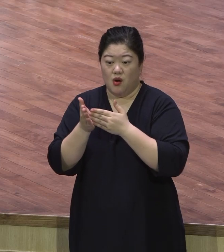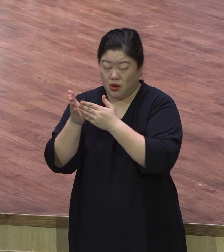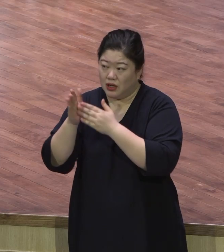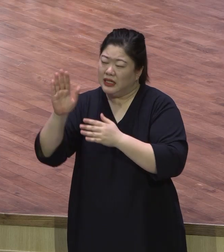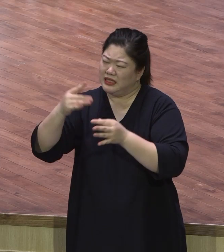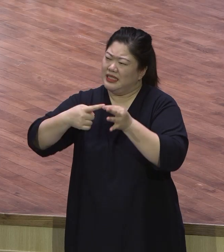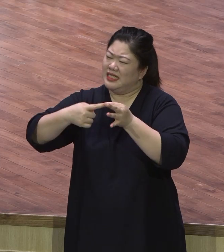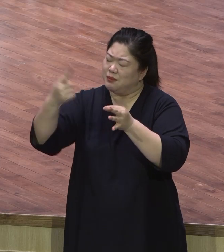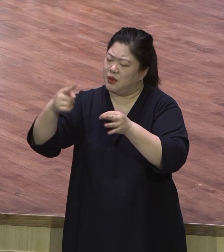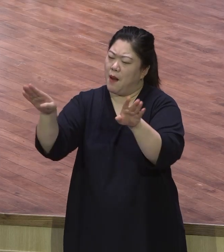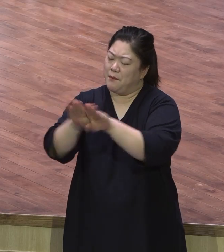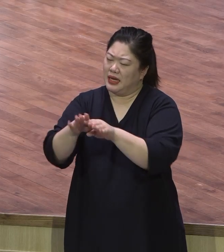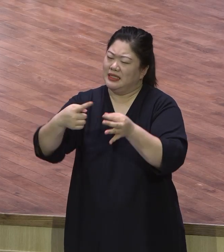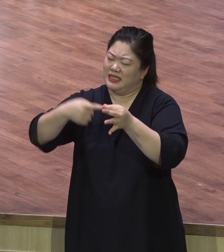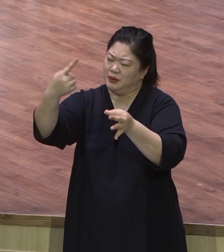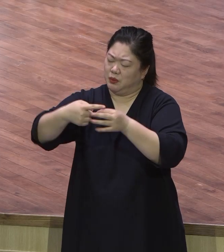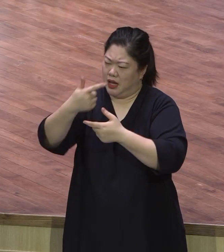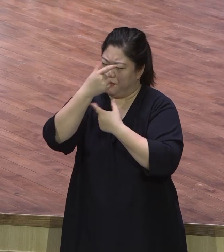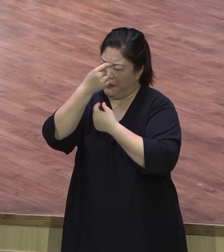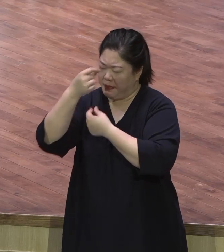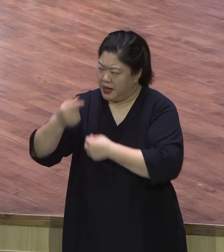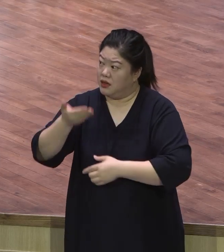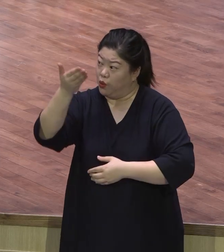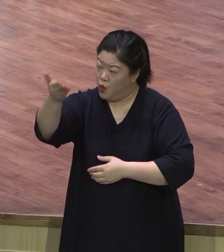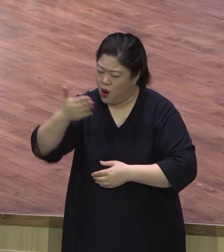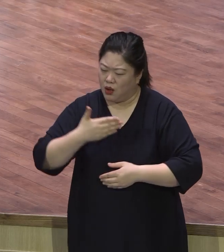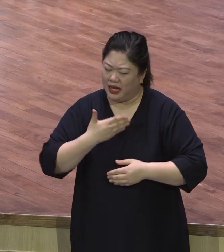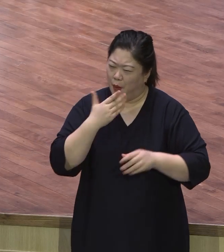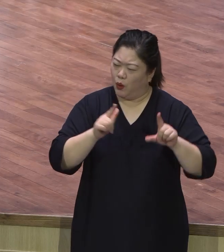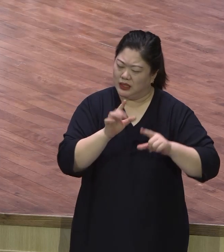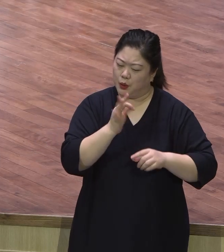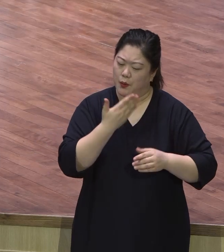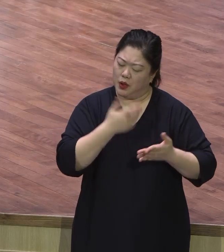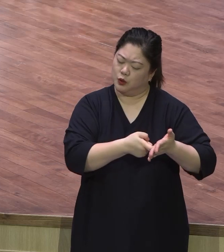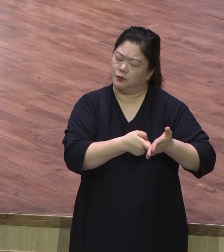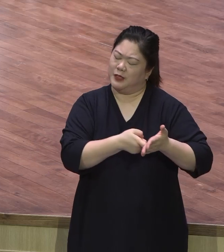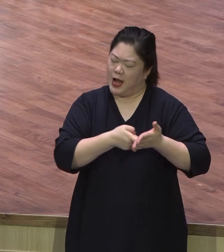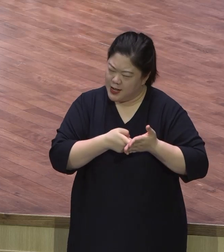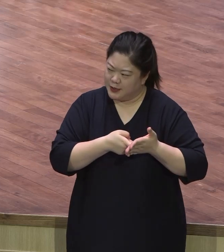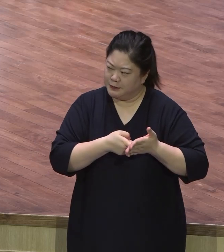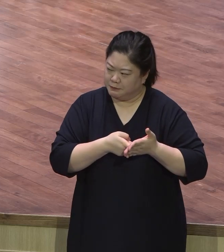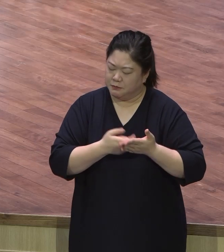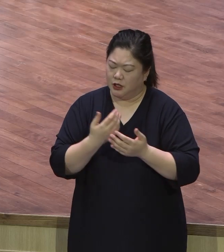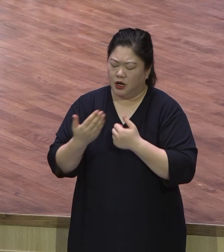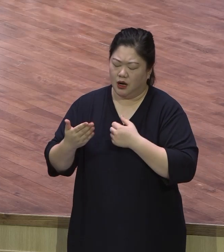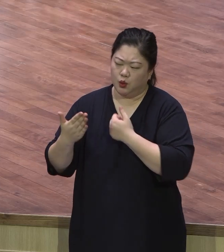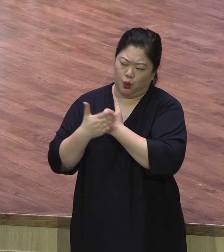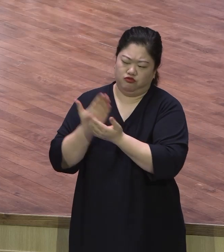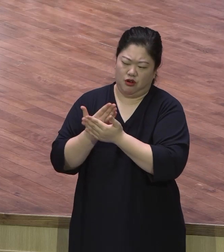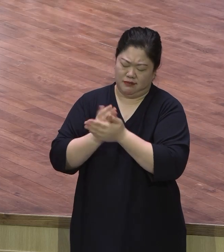낫지 않겠나 내 신앙 양심에 그렇게 결정을 하고 그때부터 어려운 중에서 11조를 드렸어요